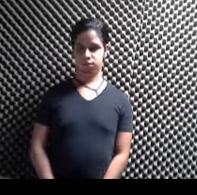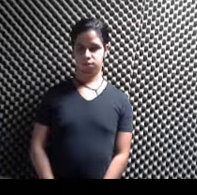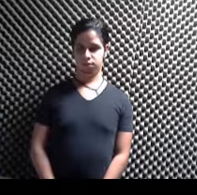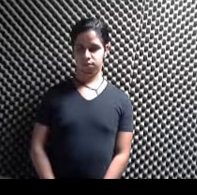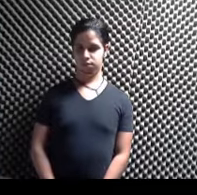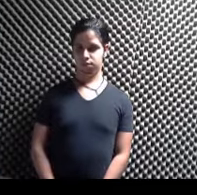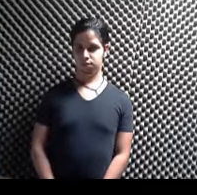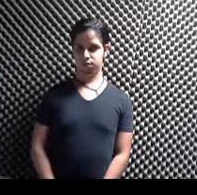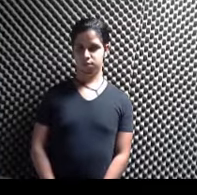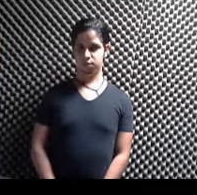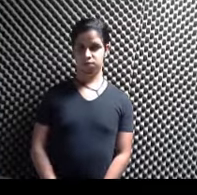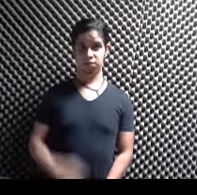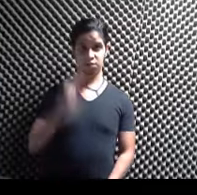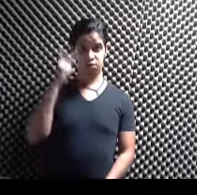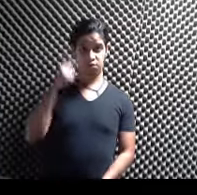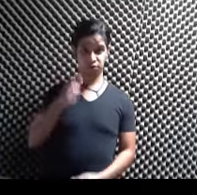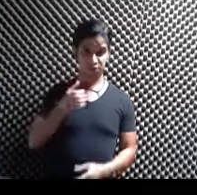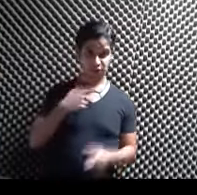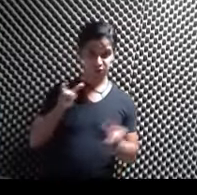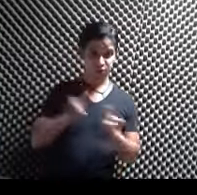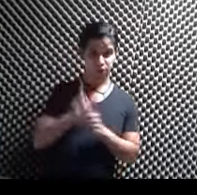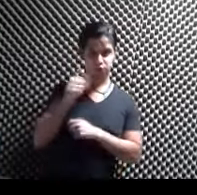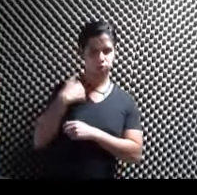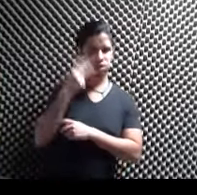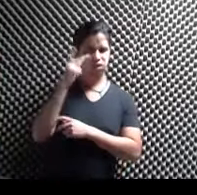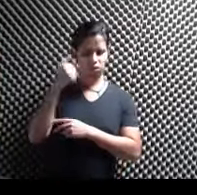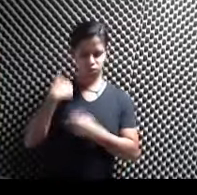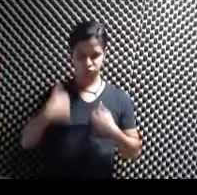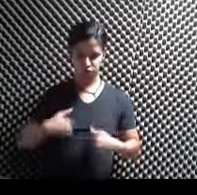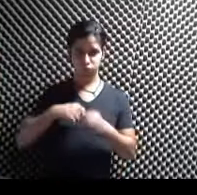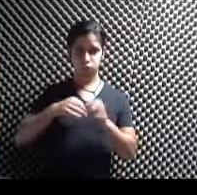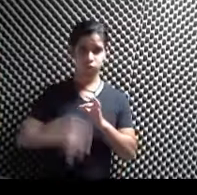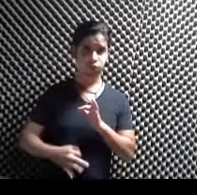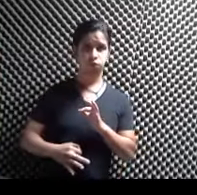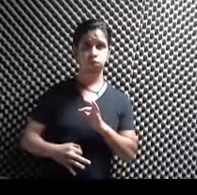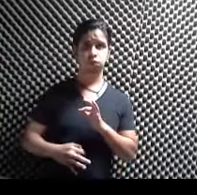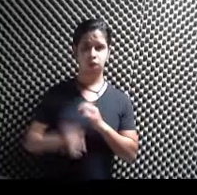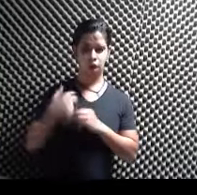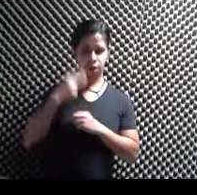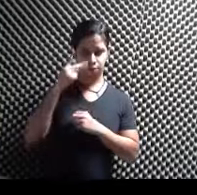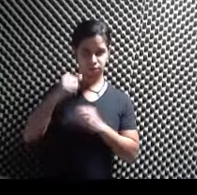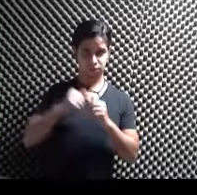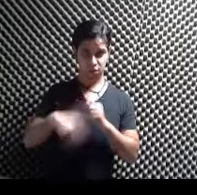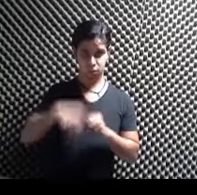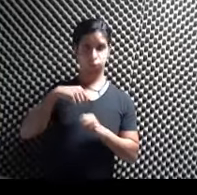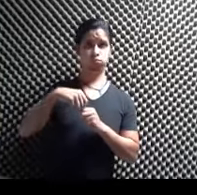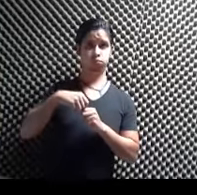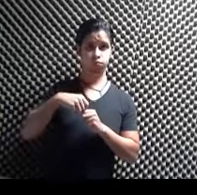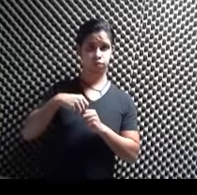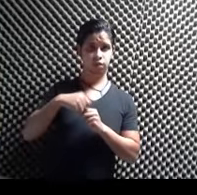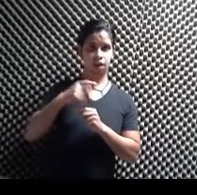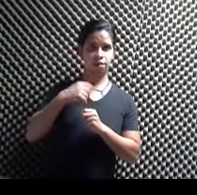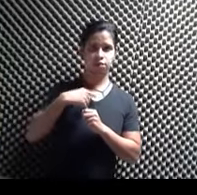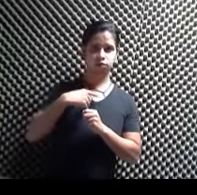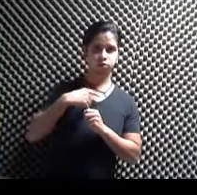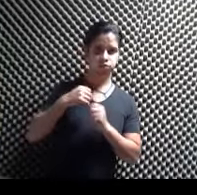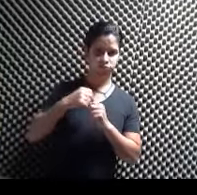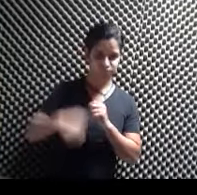Nena, ¿tú crees que esto me queda chiquito? Mira, mira, a ver, mírame con el puesto. Ahora mírame sin el puesto. Ahora mírame con